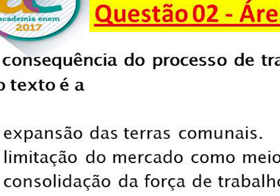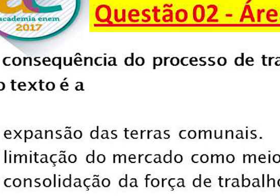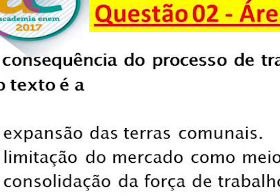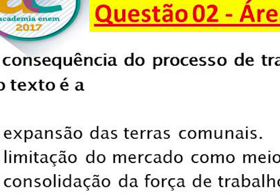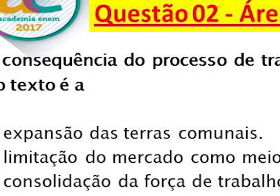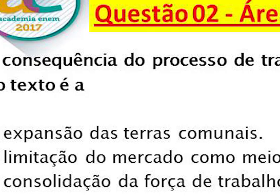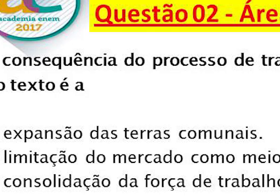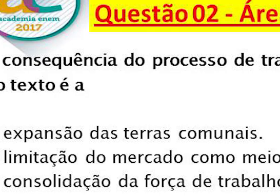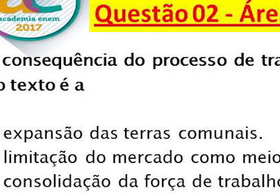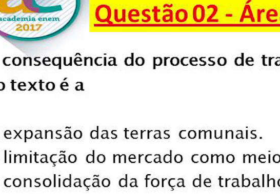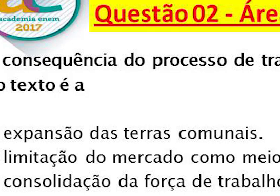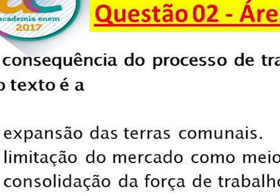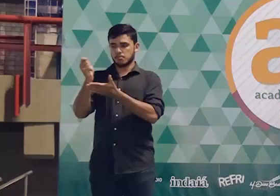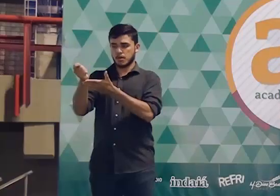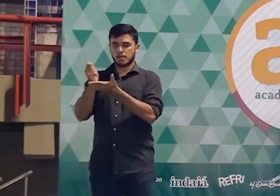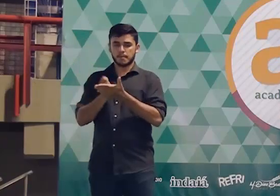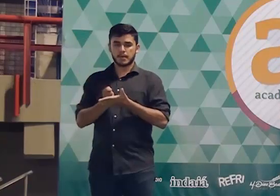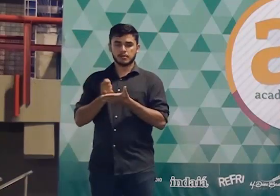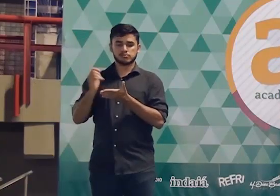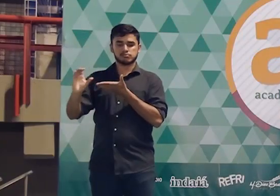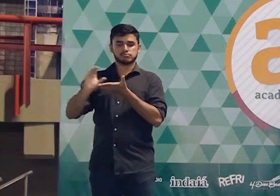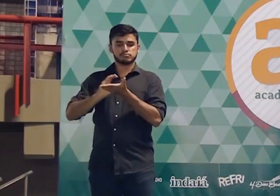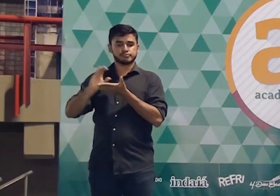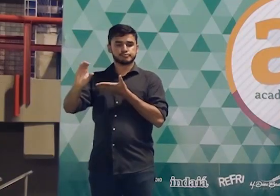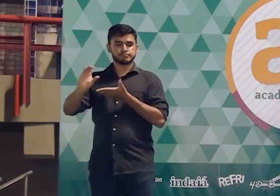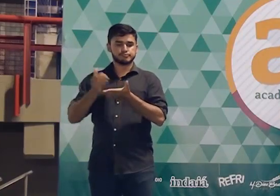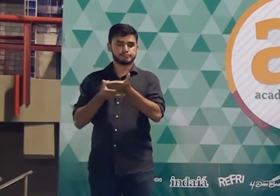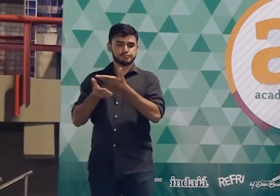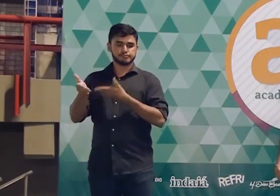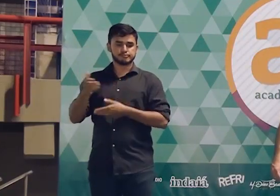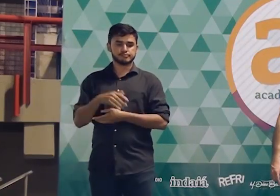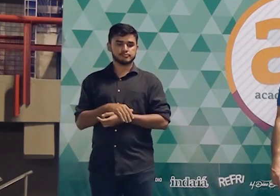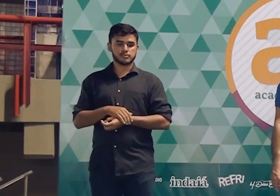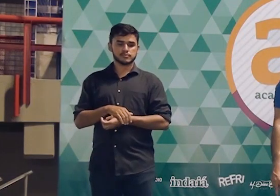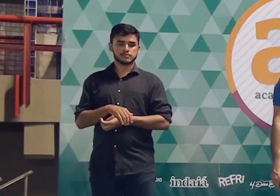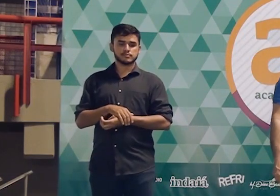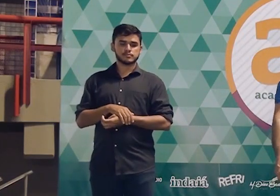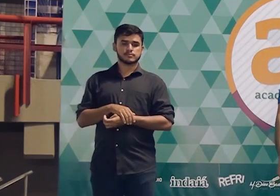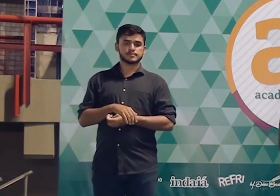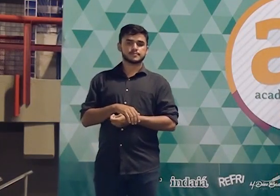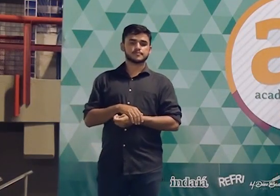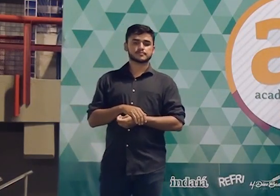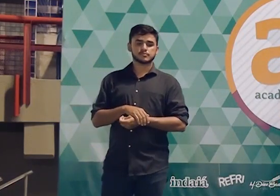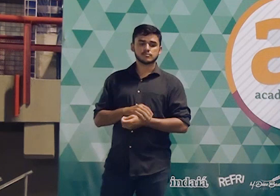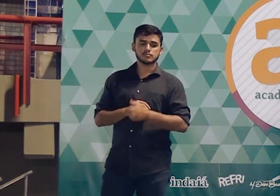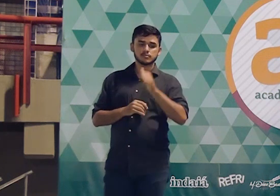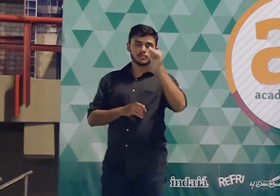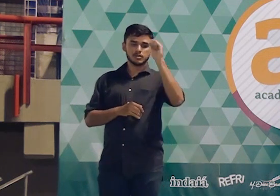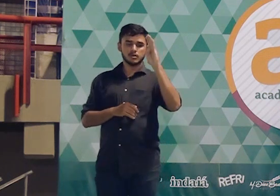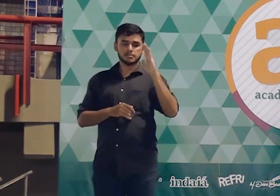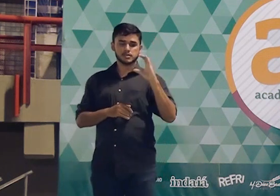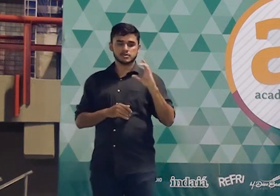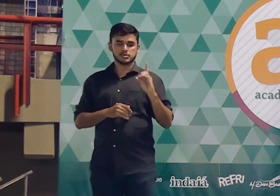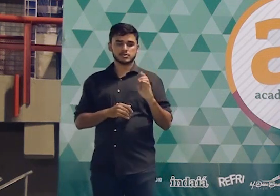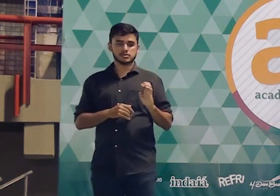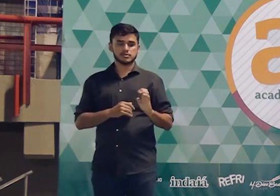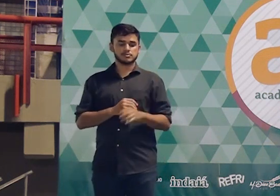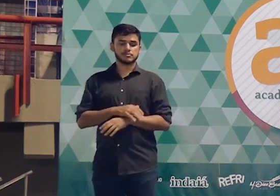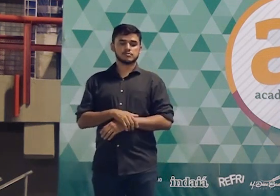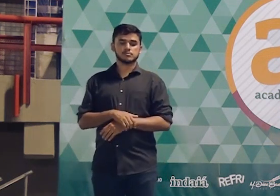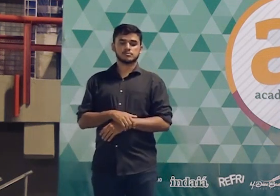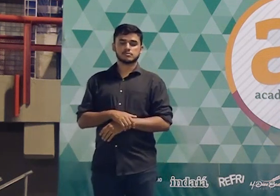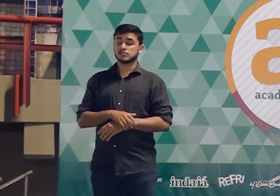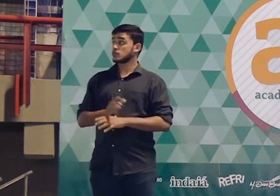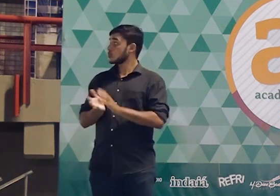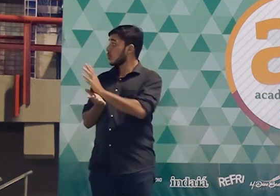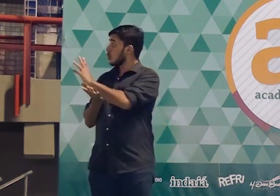das transações. Corrige aí o item B, tá? Tem um errinho aí de digitação. A, B, C, D e E. Tranquilo?